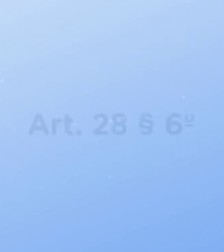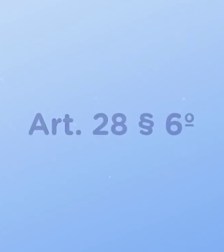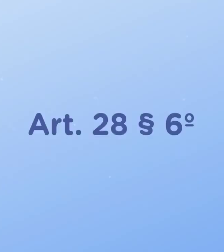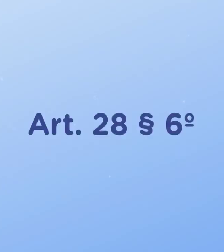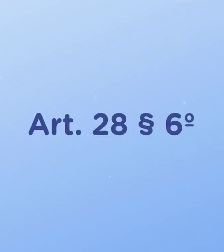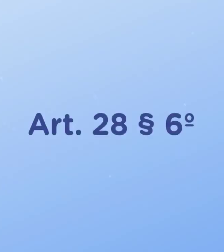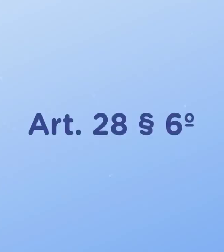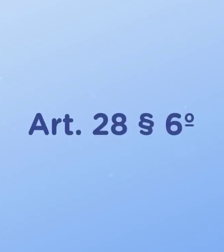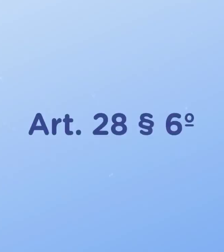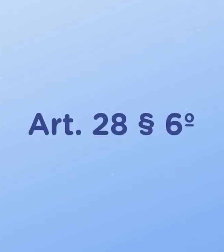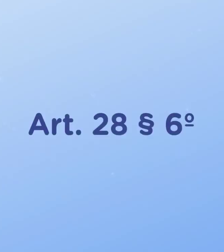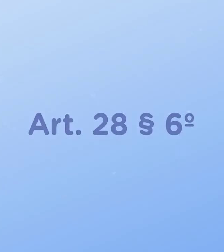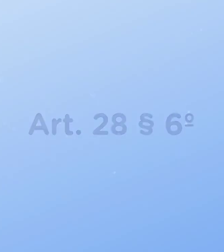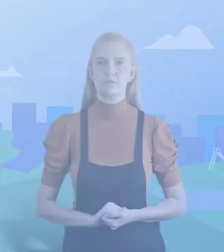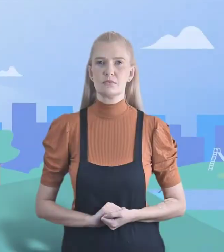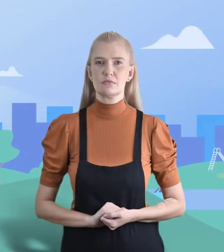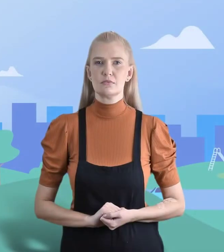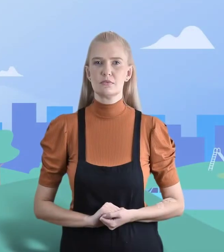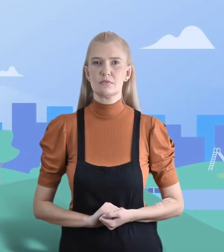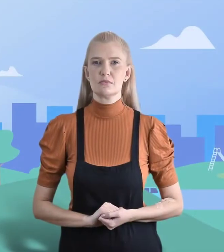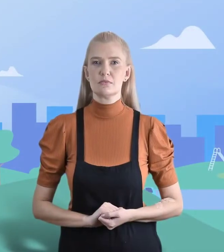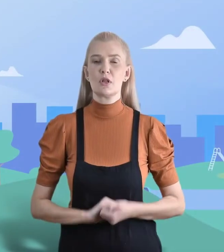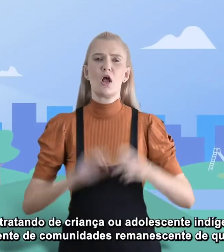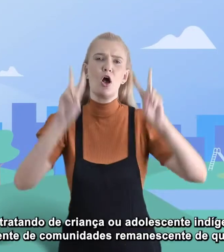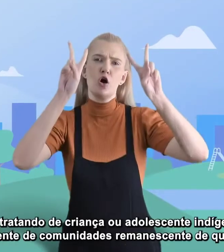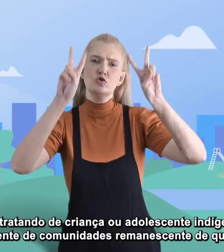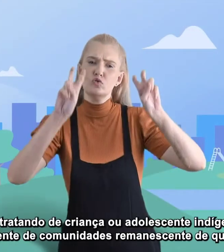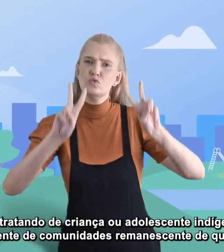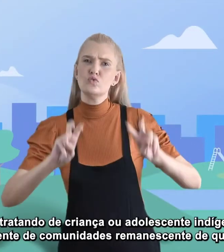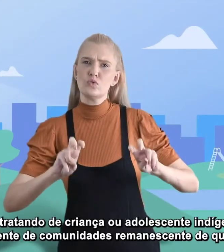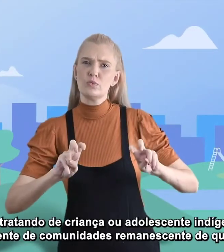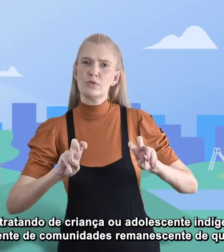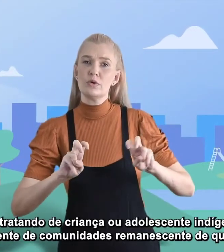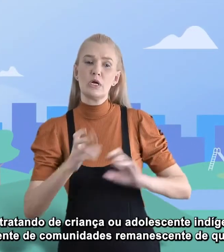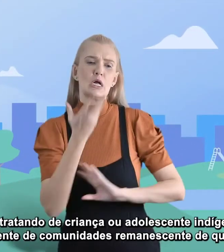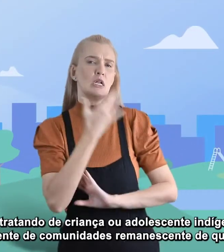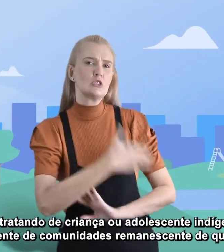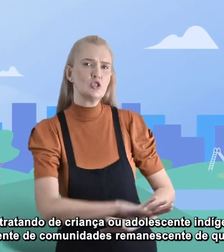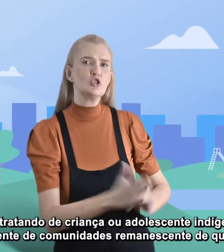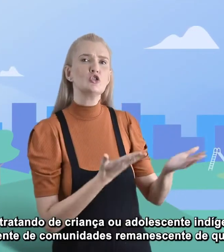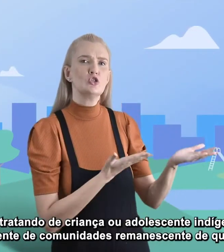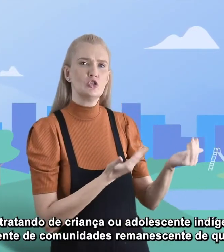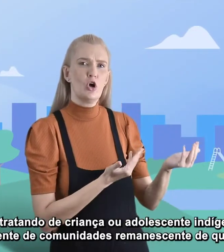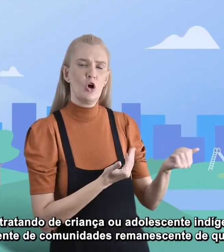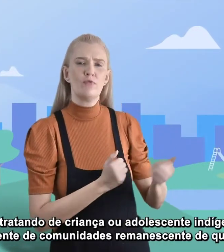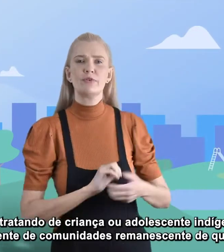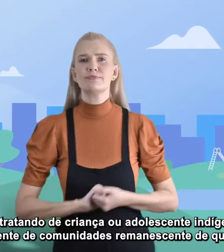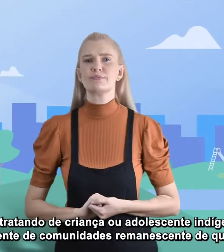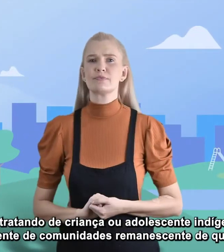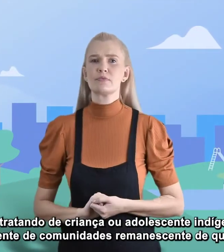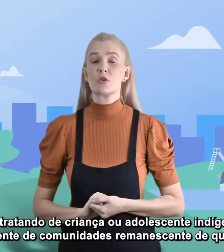Artigo 28, parágrafo 6º. Em se tratando de criança ou adolescente indígena